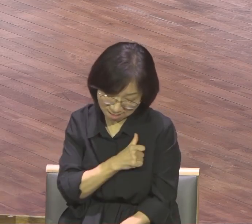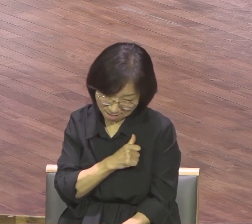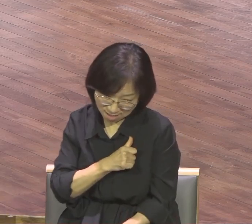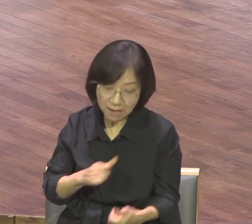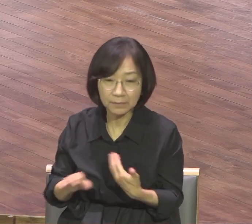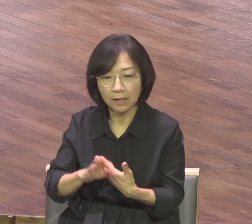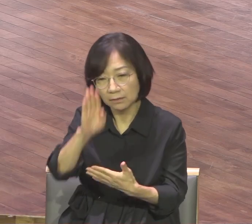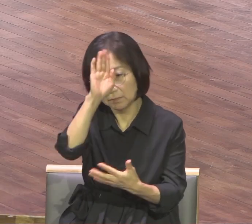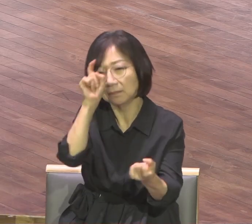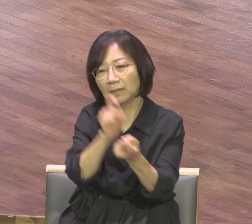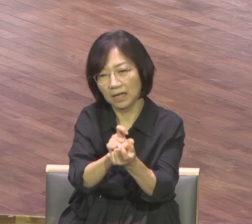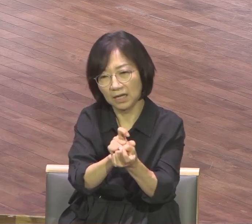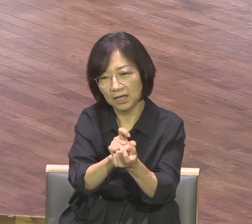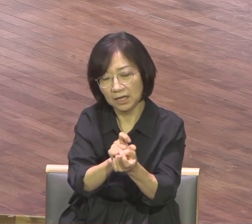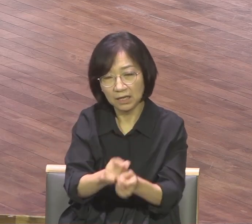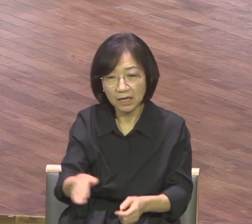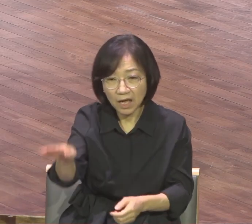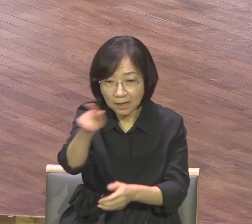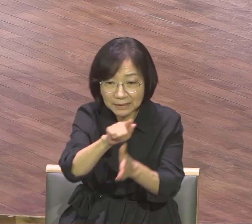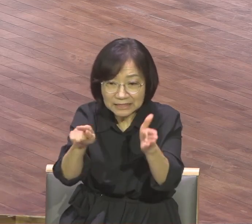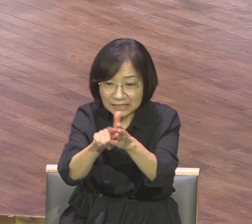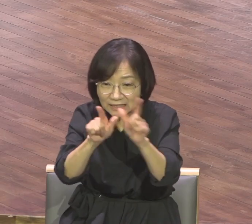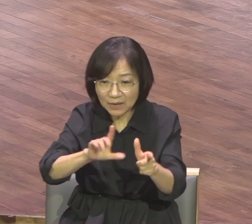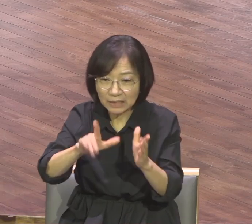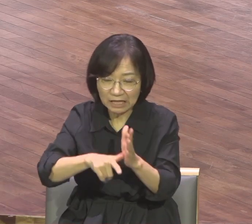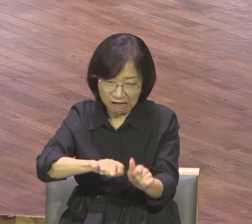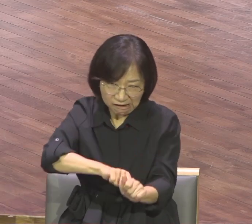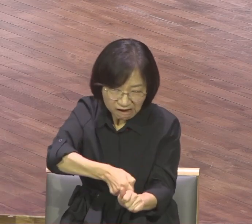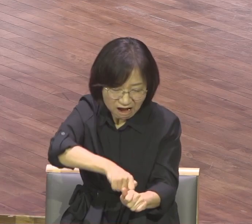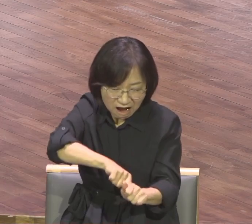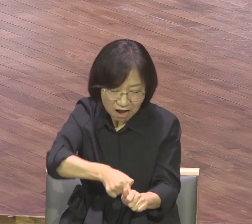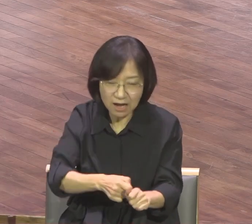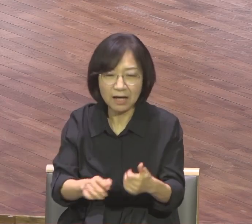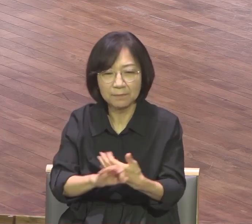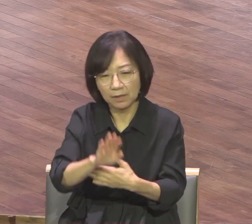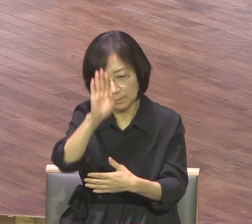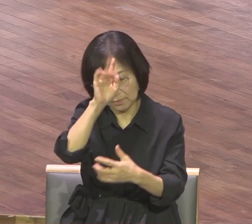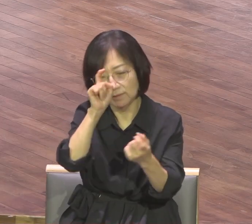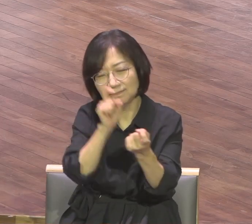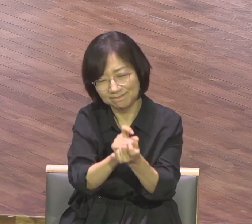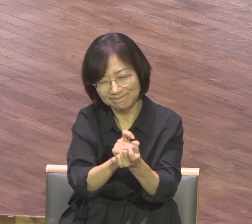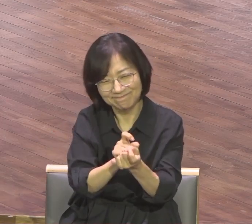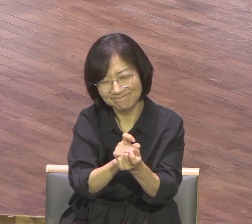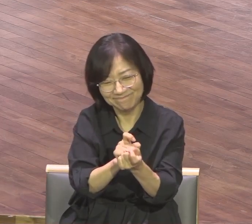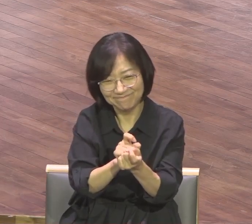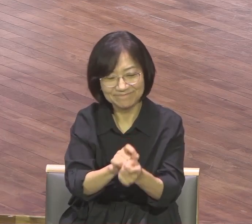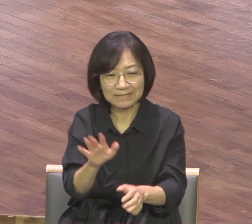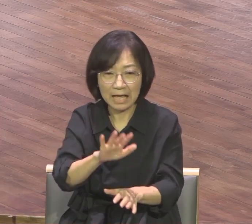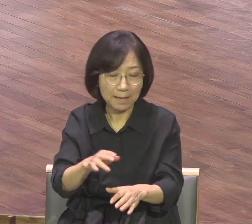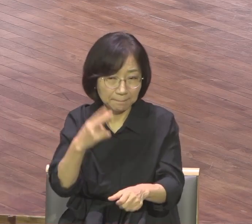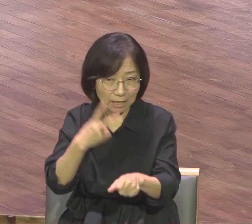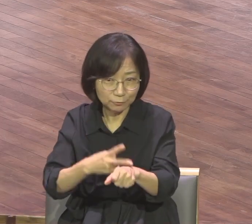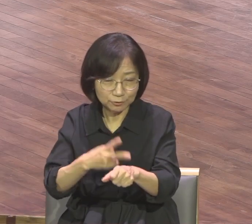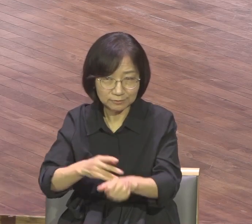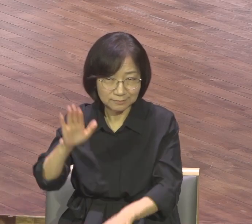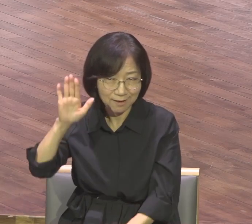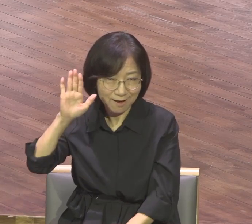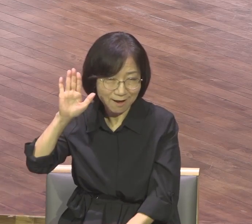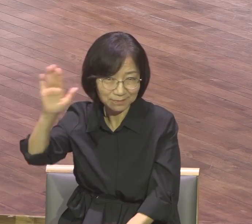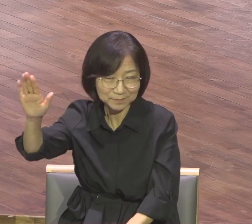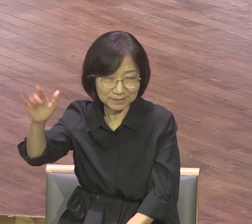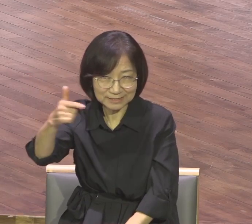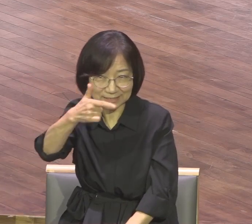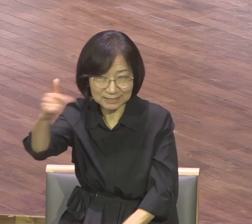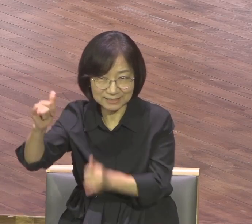신앙생활 때요. 그냥 깡으로 하면 병나요. 몸이 안 좋아져요. 바울은 장차 자신에게 이 말 큰 상급